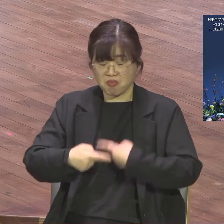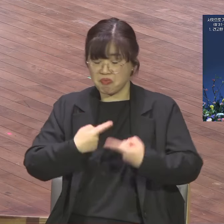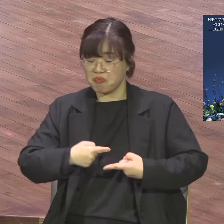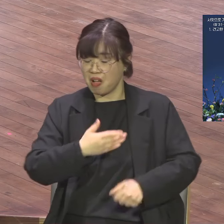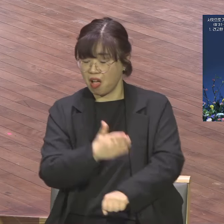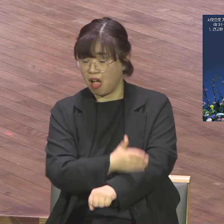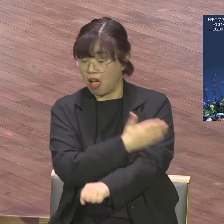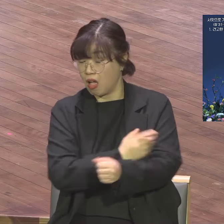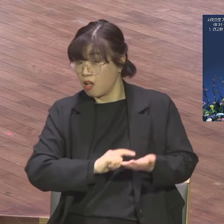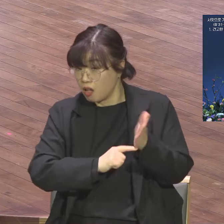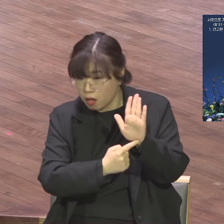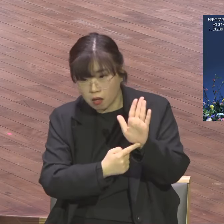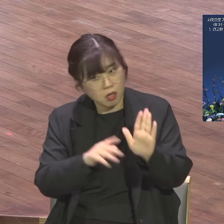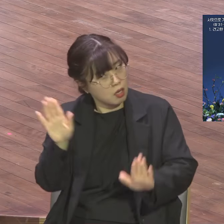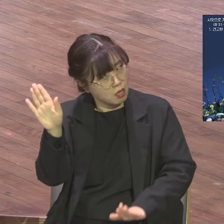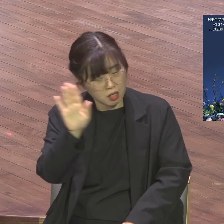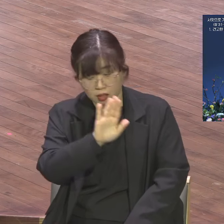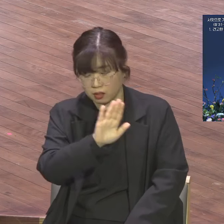저 더 달랄 게 없어요.